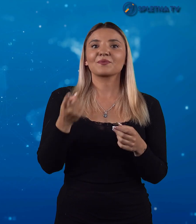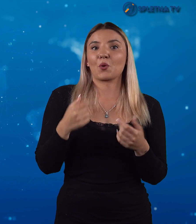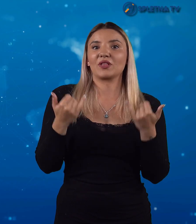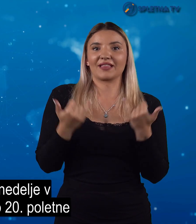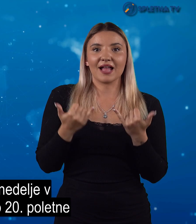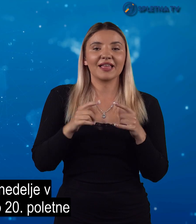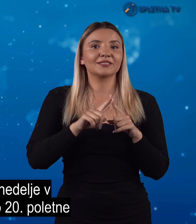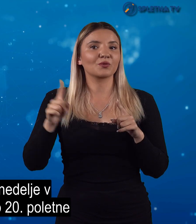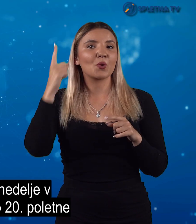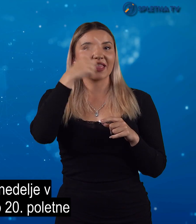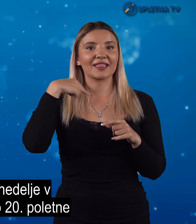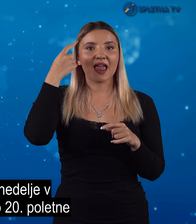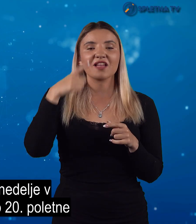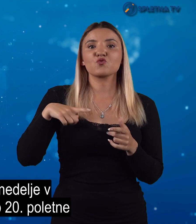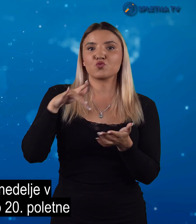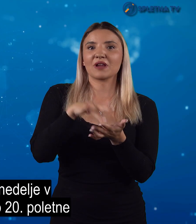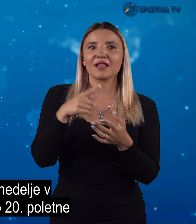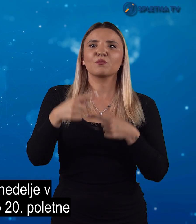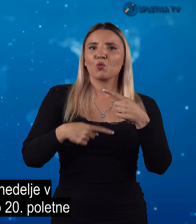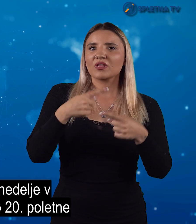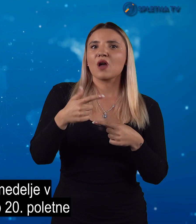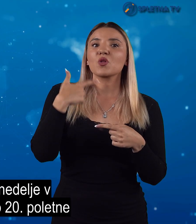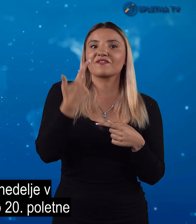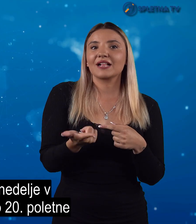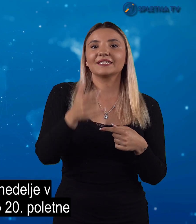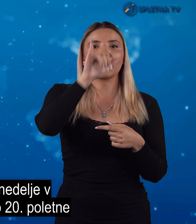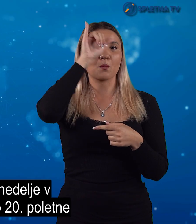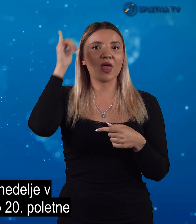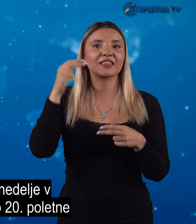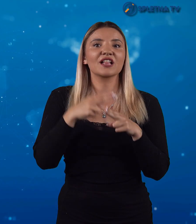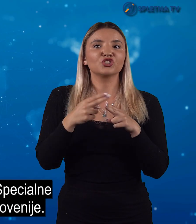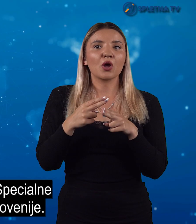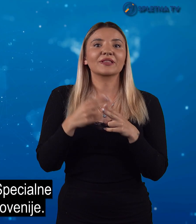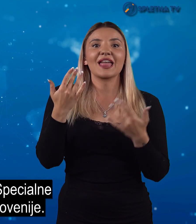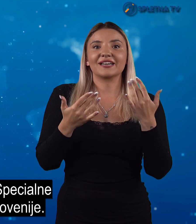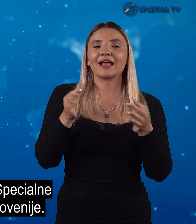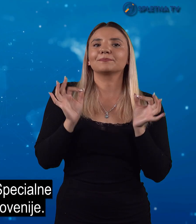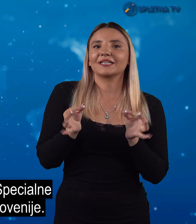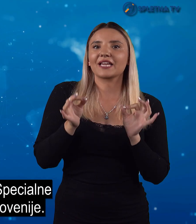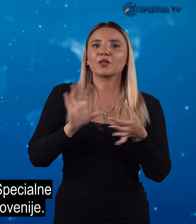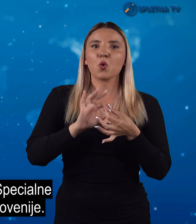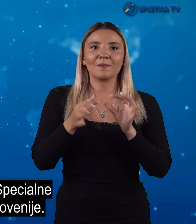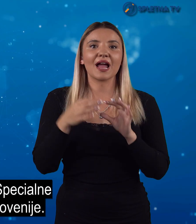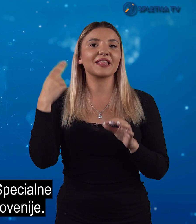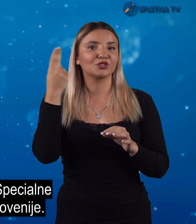Od danes do nedelje v Ljubljani potekajo 20. poletne državne igre specialne olimpijade